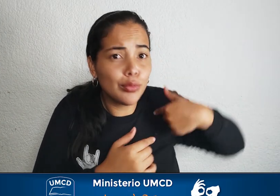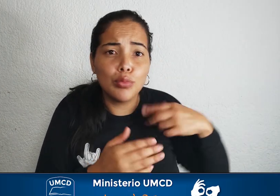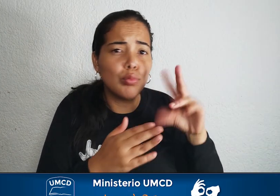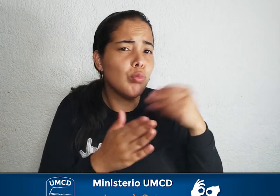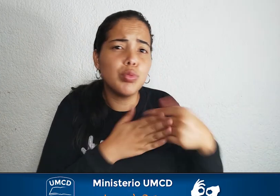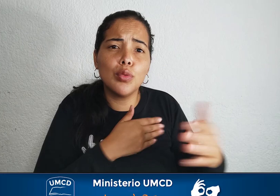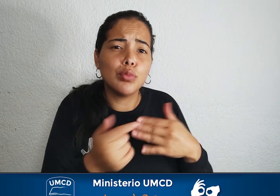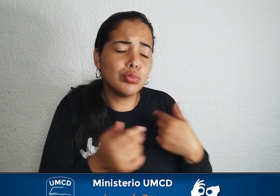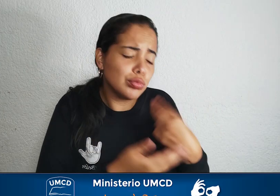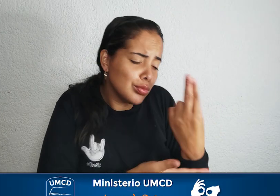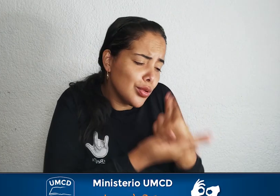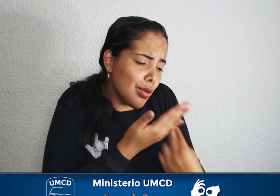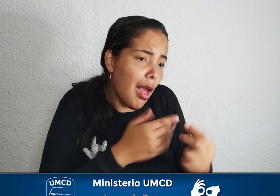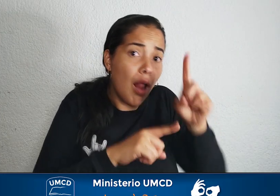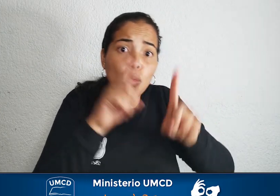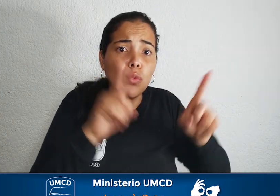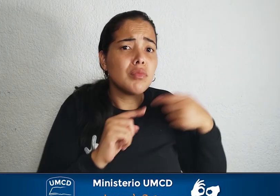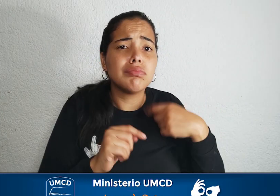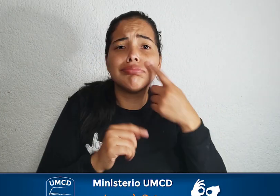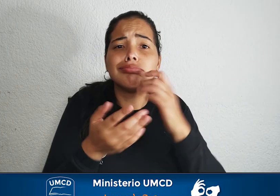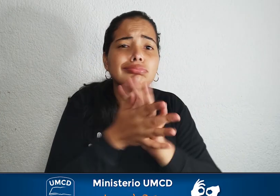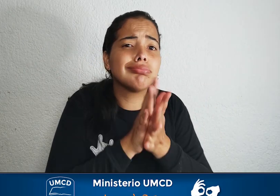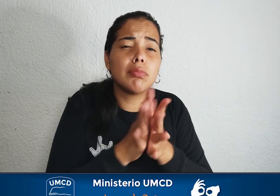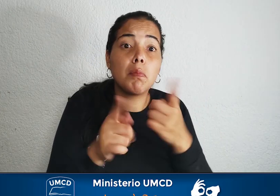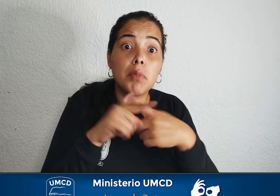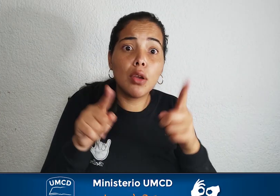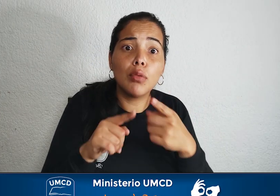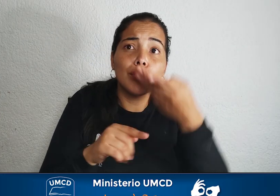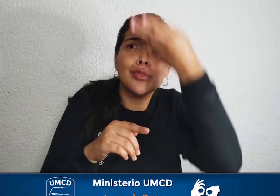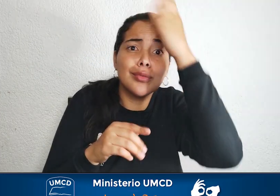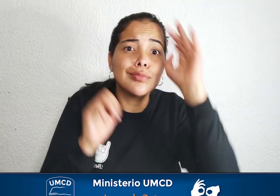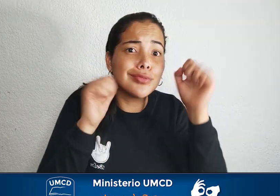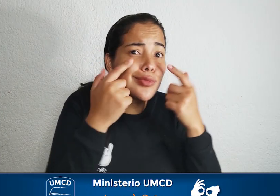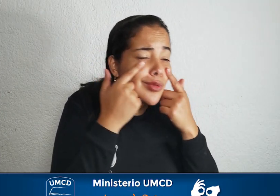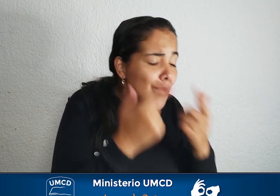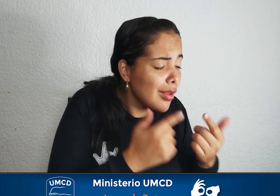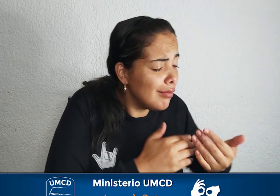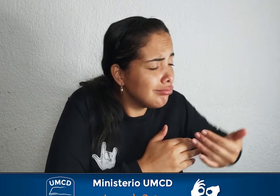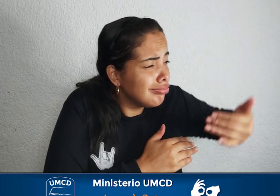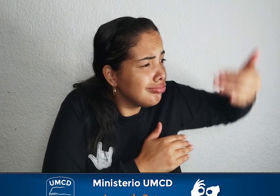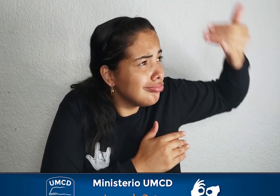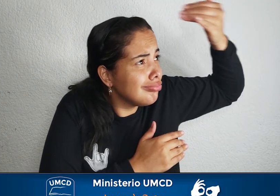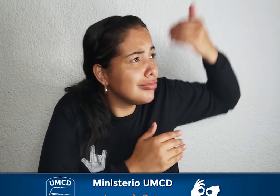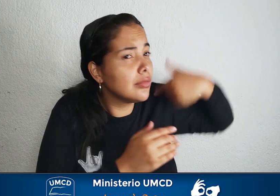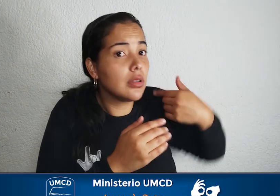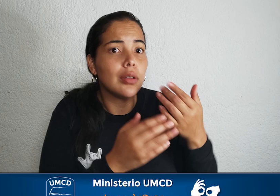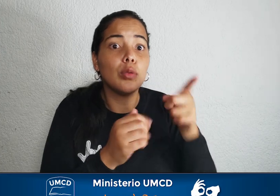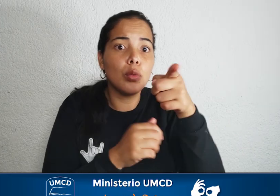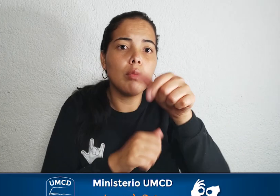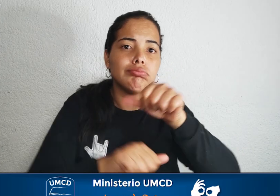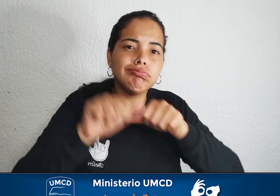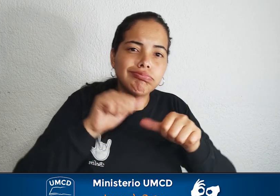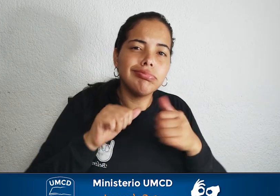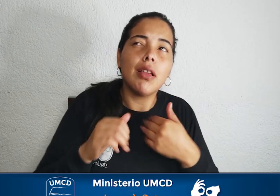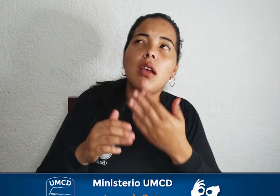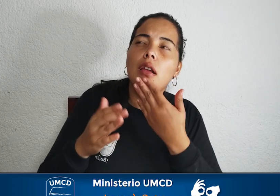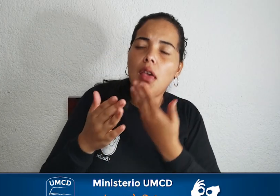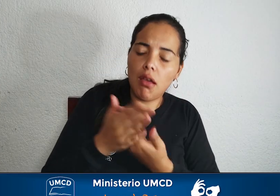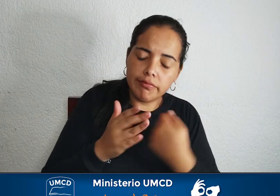sin ser suyo, lo tomó bajo su cuidado, bajo su protección y le ayudó en la crianza y en la educación.